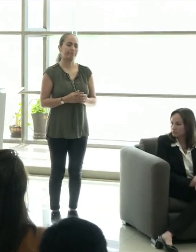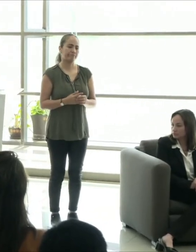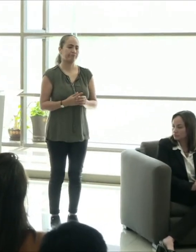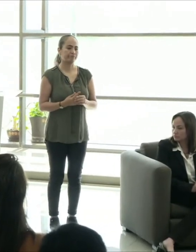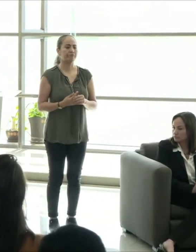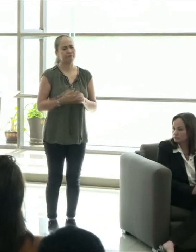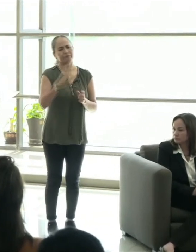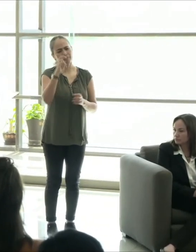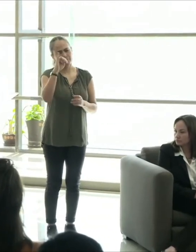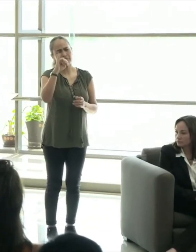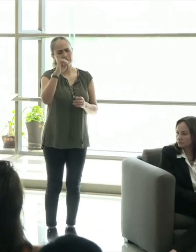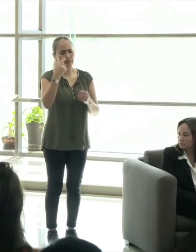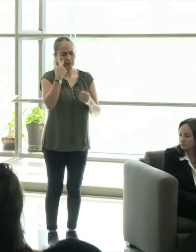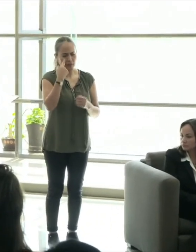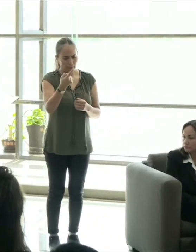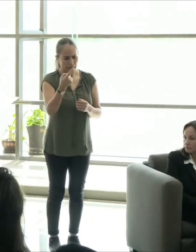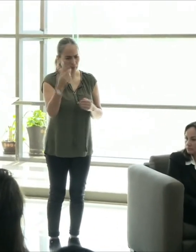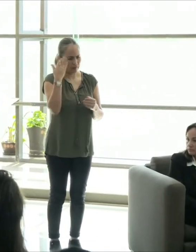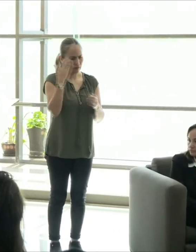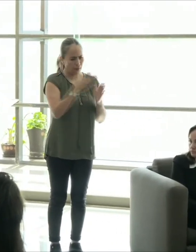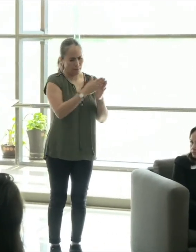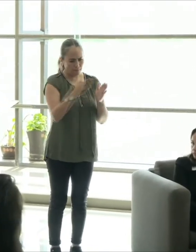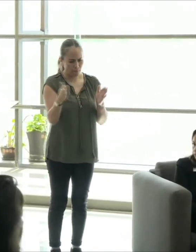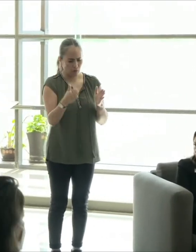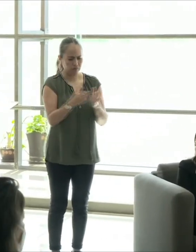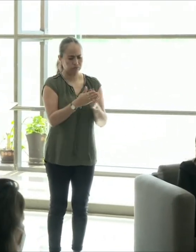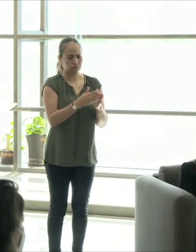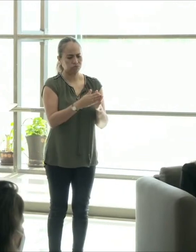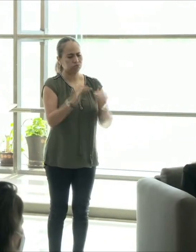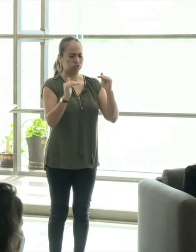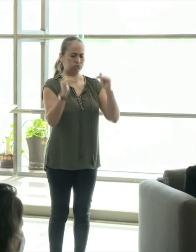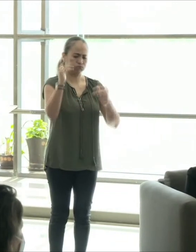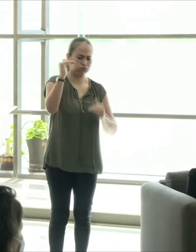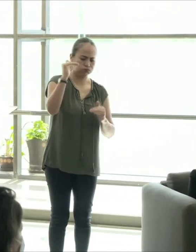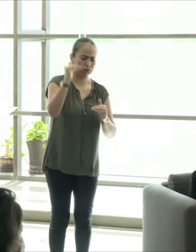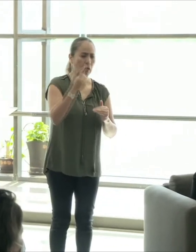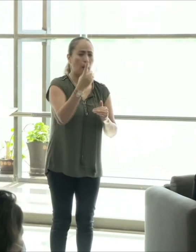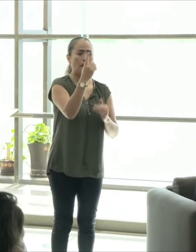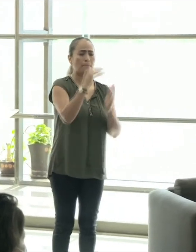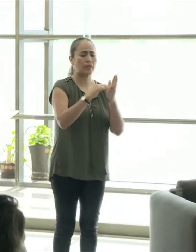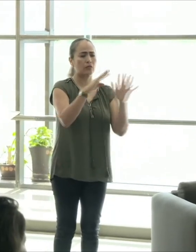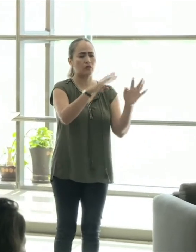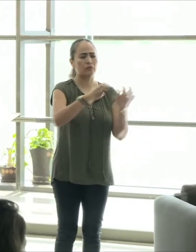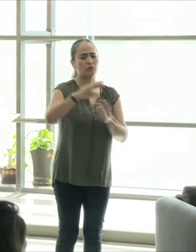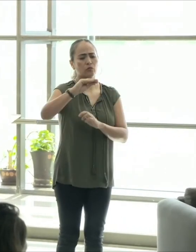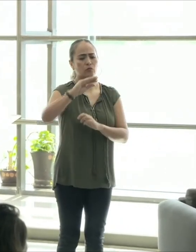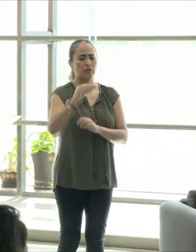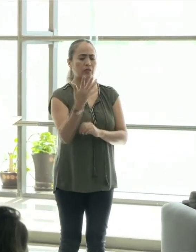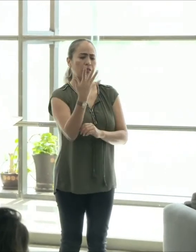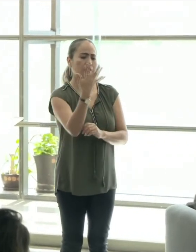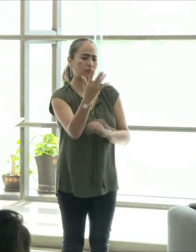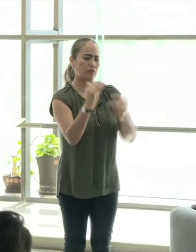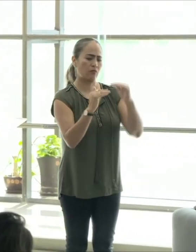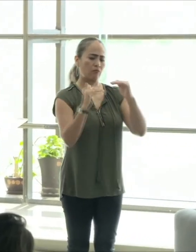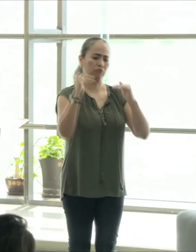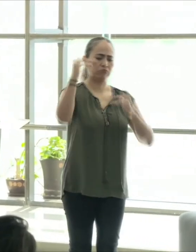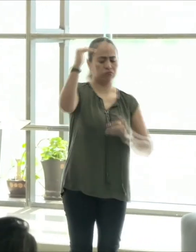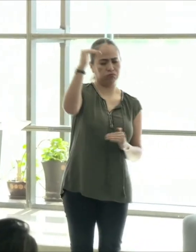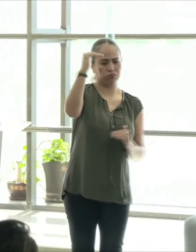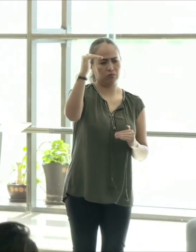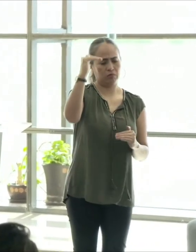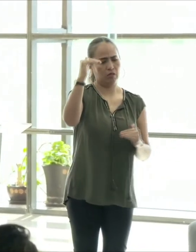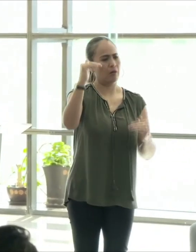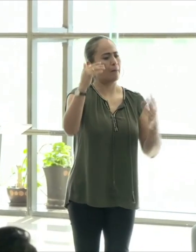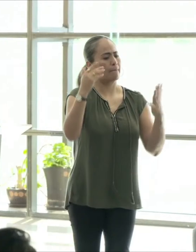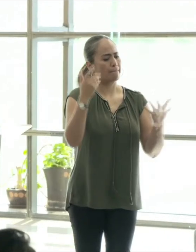de las brechas de género en el período de estudio es decir en 1995 La Brecha de género en la participación